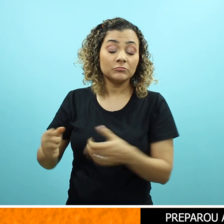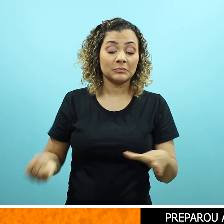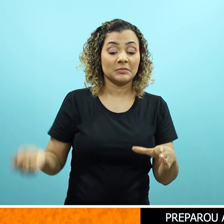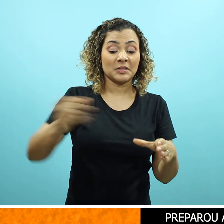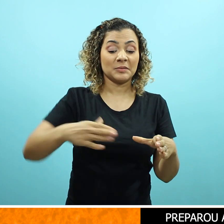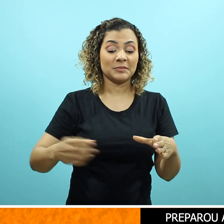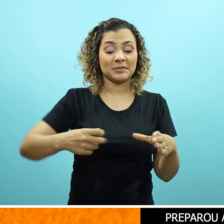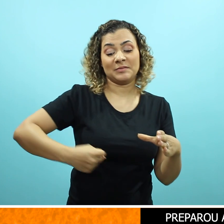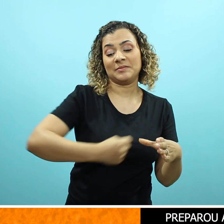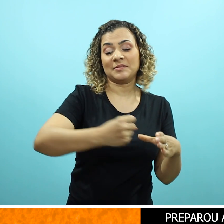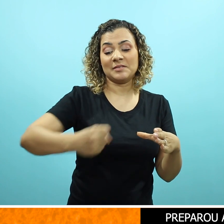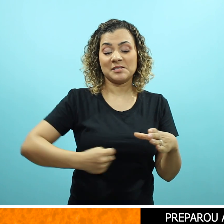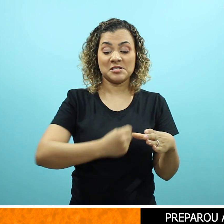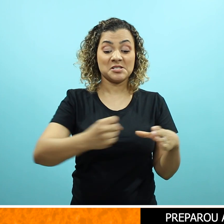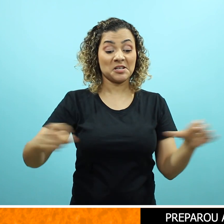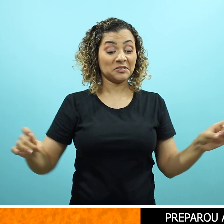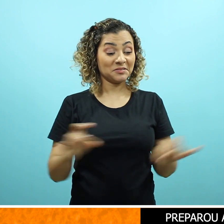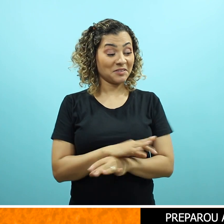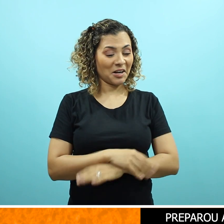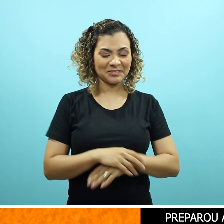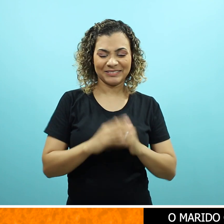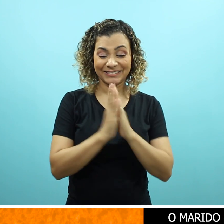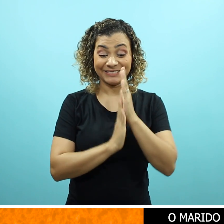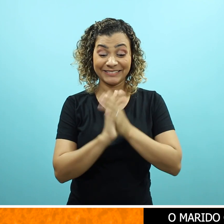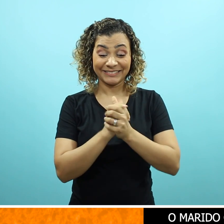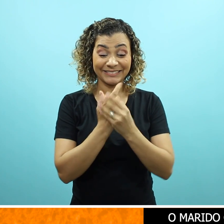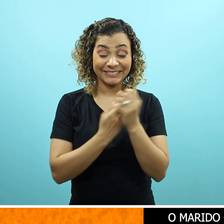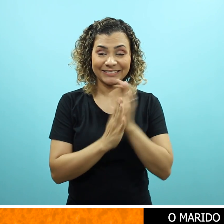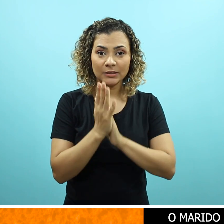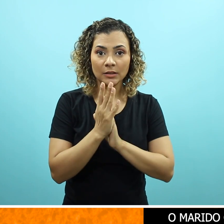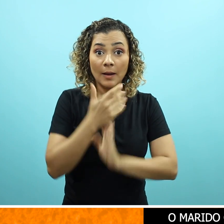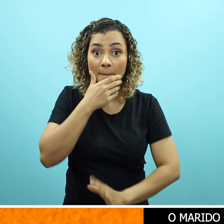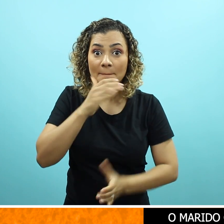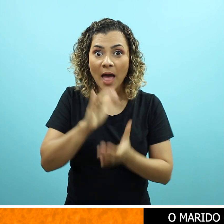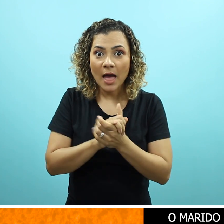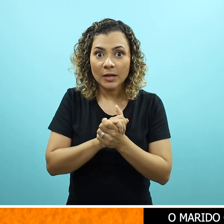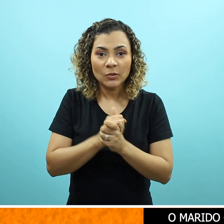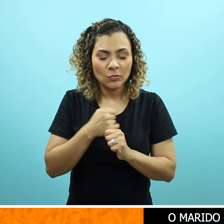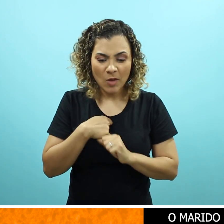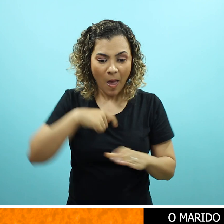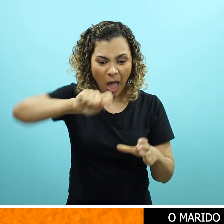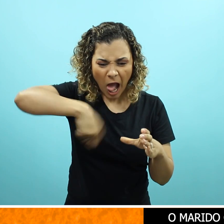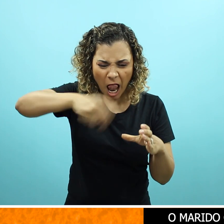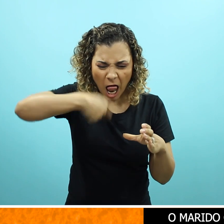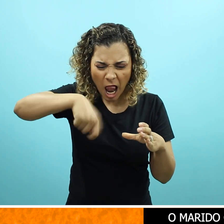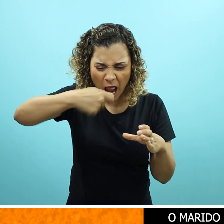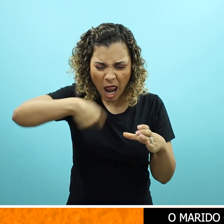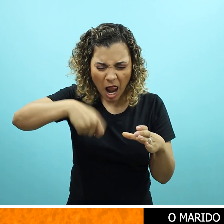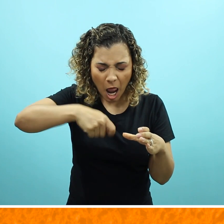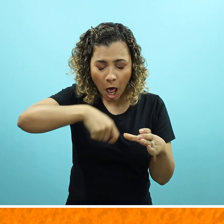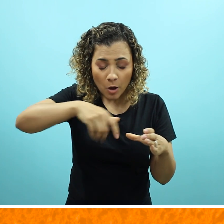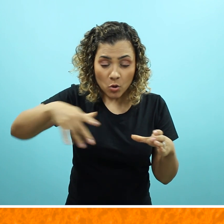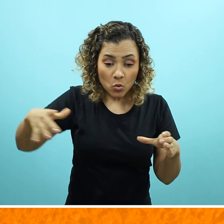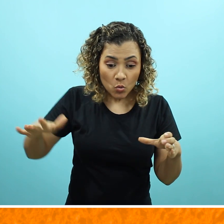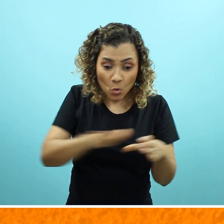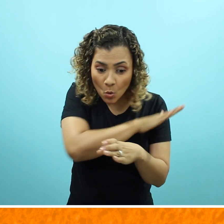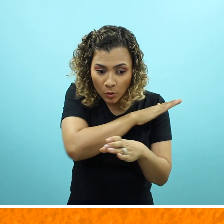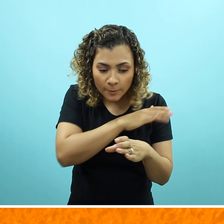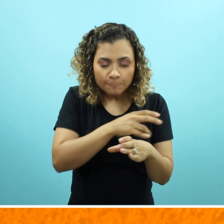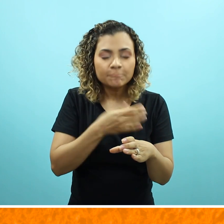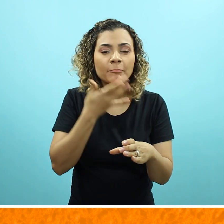preparou a janta macabra que, sem saber, o marido comeu, lambendo-se os beiços.